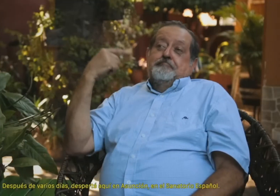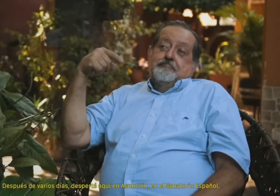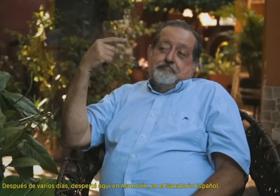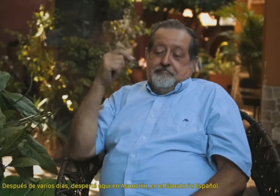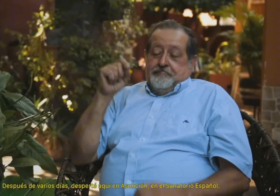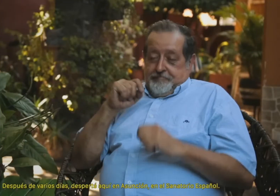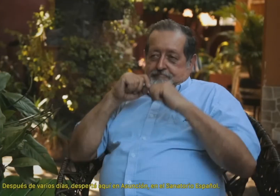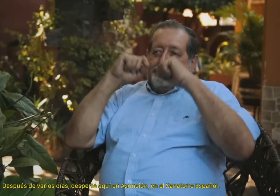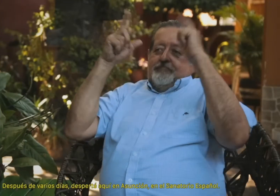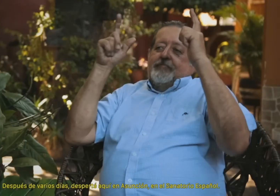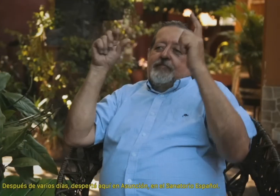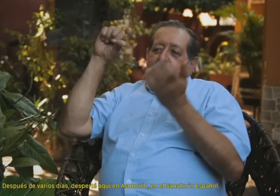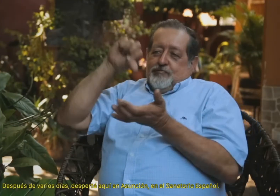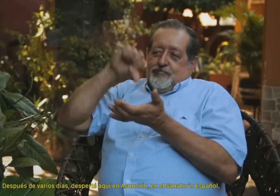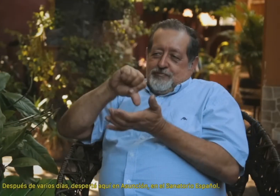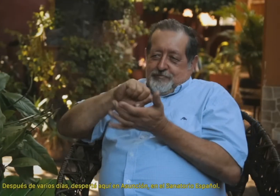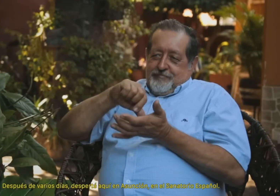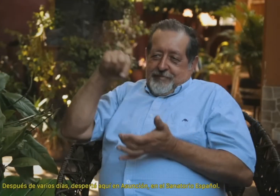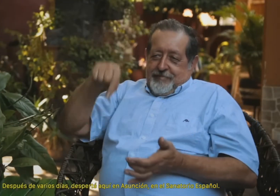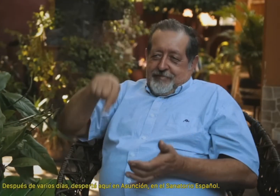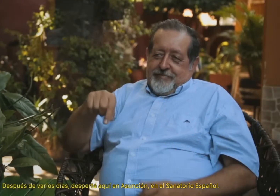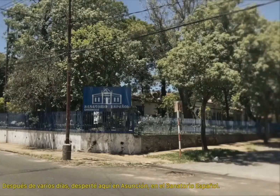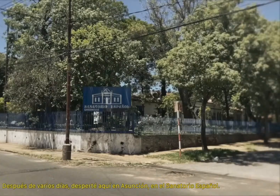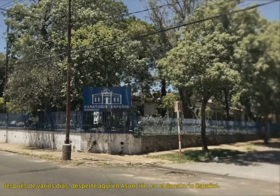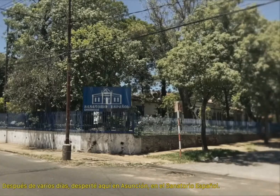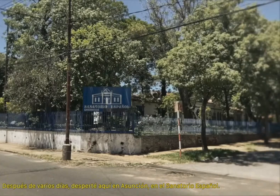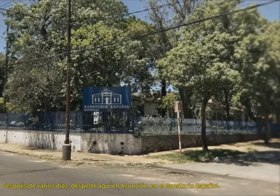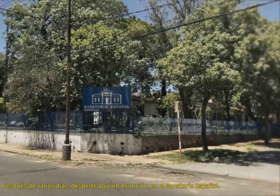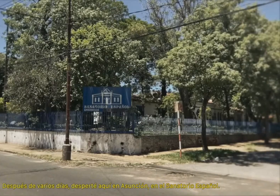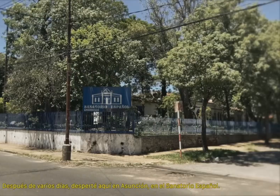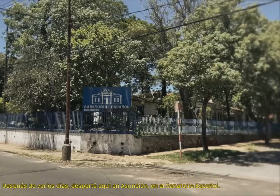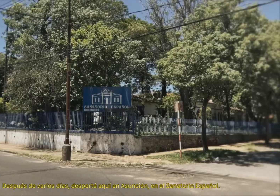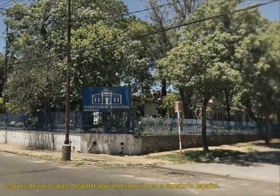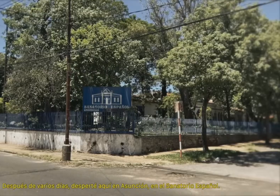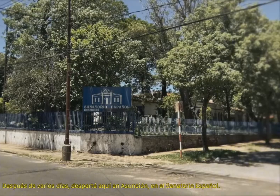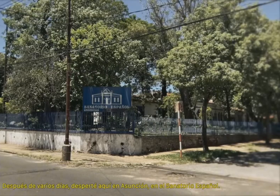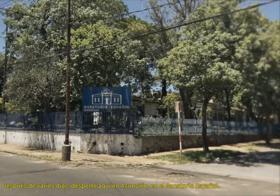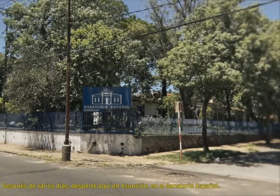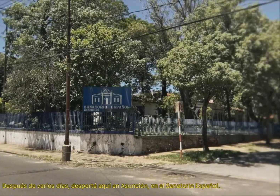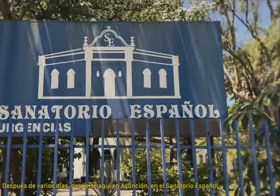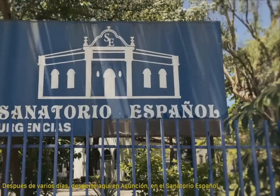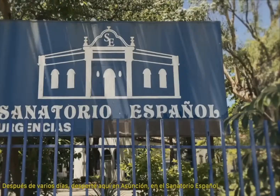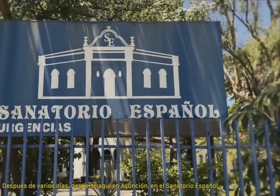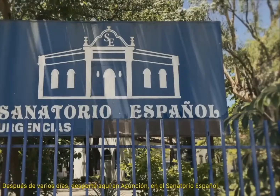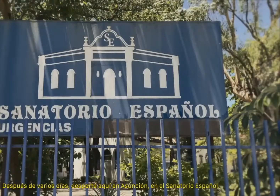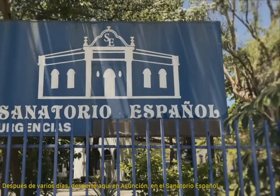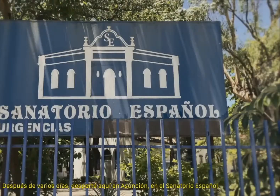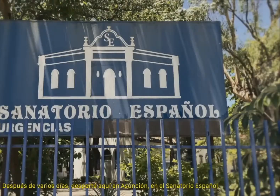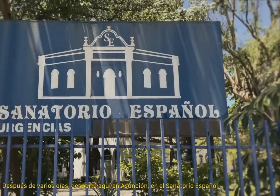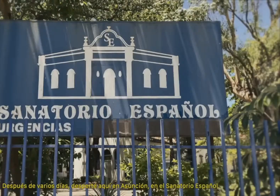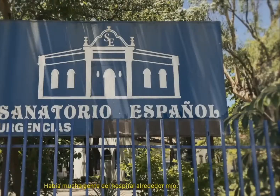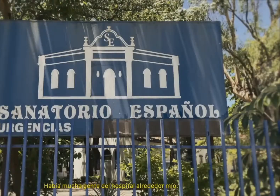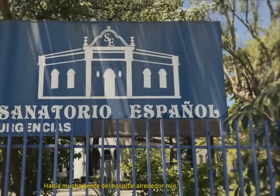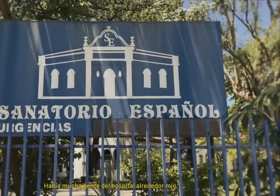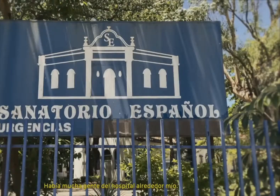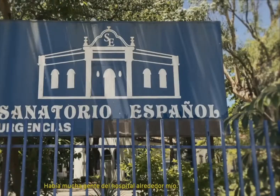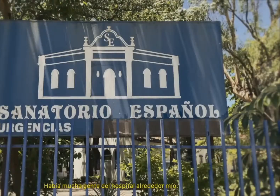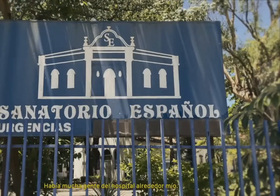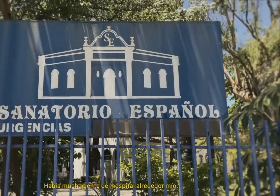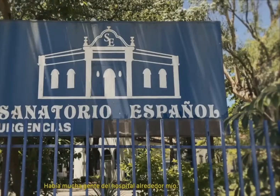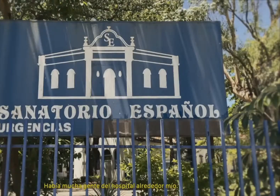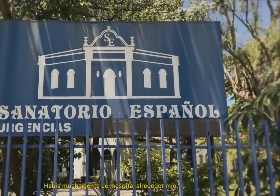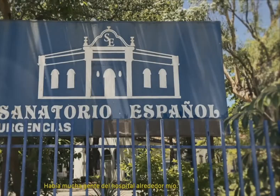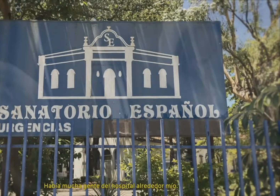Después de varios días, desperté aquí en Asunción, en el Sanatorio Español. Había